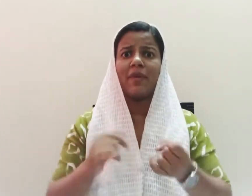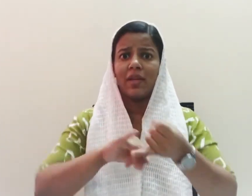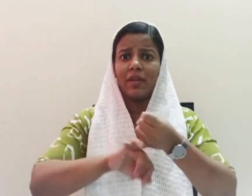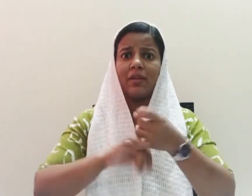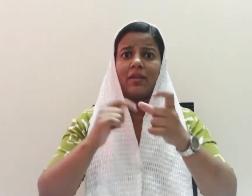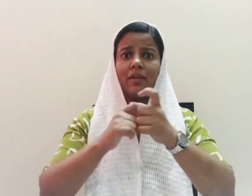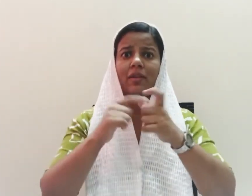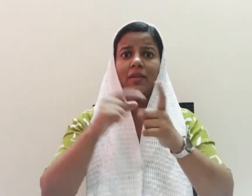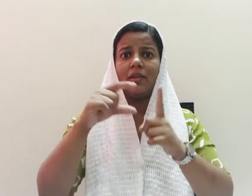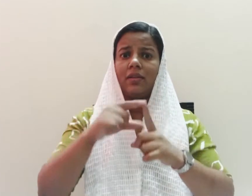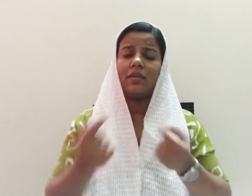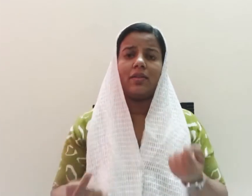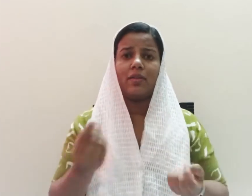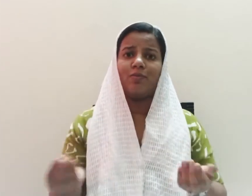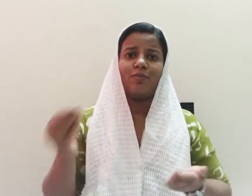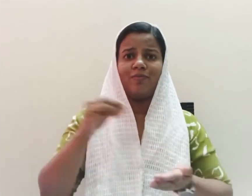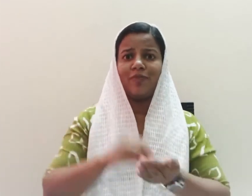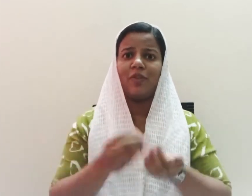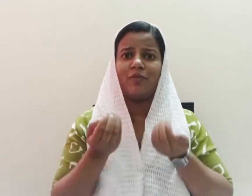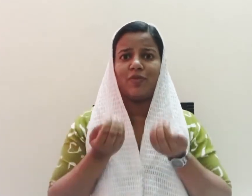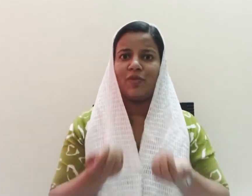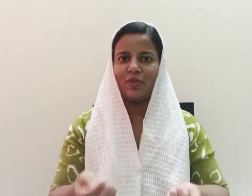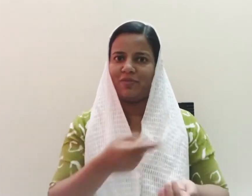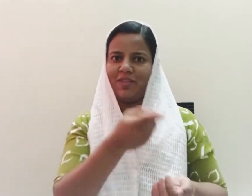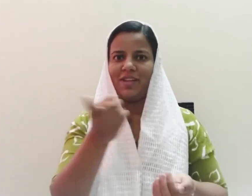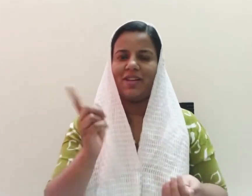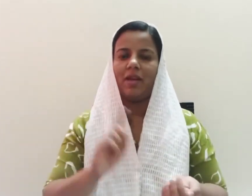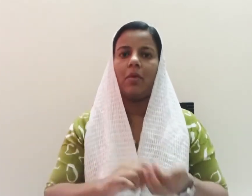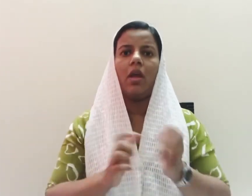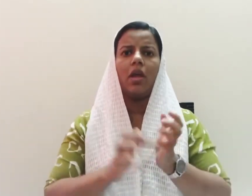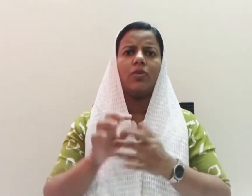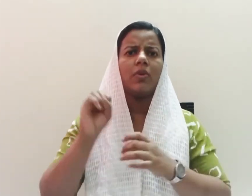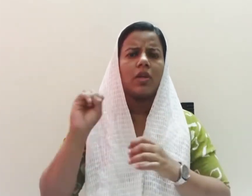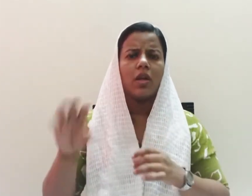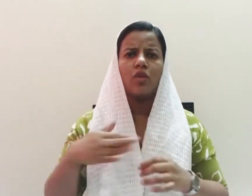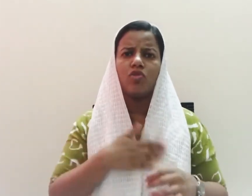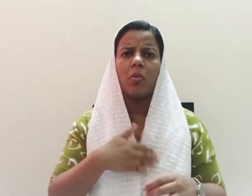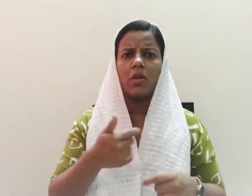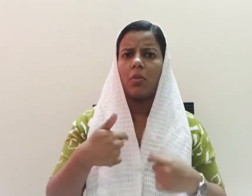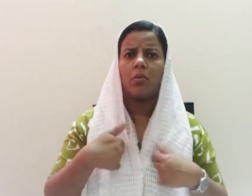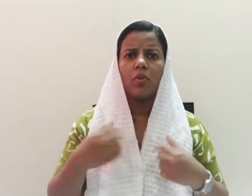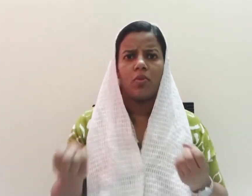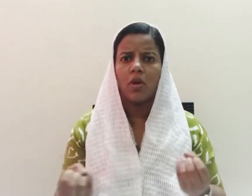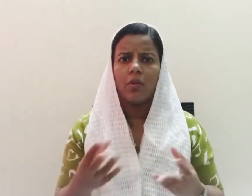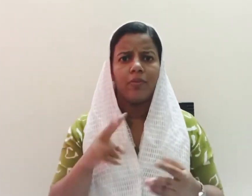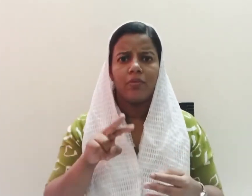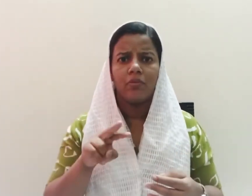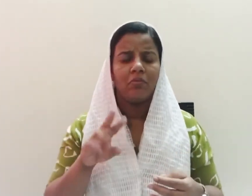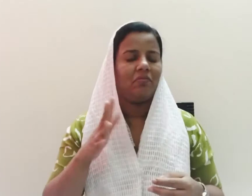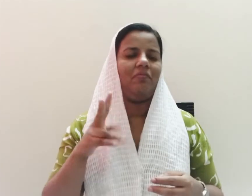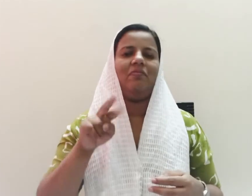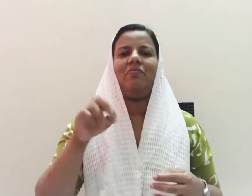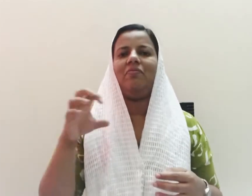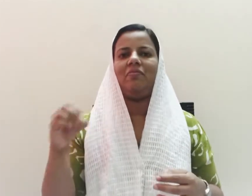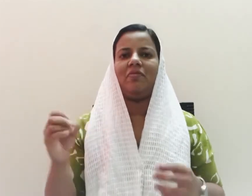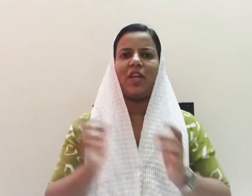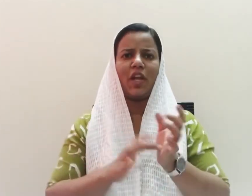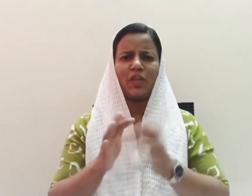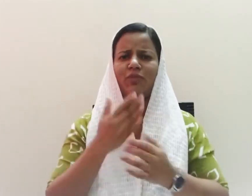കർത്താവിൻ്റെ വിത്ത് വീണാൽ നമ്മൾ ജനിച്ചത്, വീണ്ടും ജനനം പ്രാപിച്ച്. അപ്പോൾ കർത്താവിലില്ലാത്തത് നമ്മളിലുണ്ടാകാൻ പാടില്ല. അതുകൊണ്ട് ഞാൻ എപ്പോഴും പറയുന്നത്, കർത്താവ് ഒരു തിന്മയും ചെയ്യത്തില്ല.